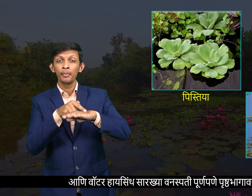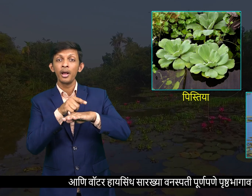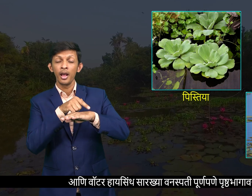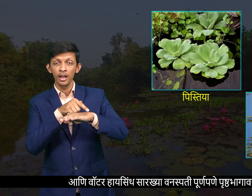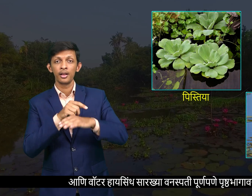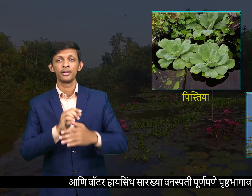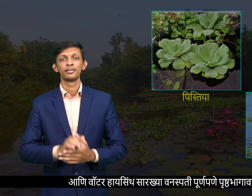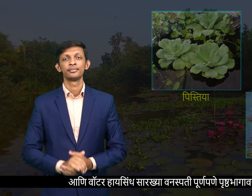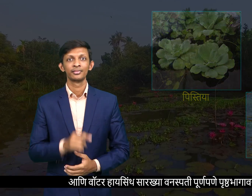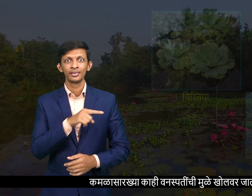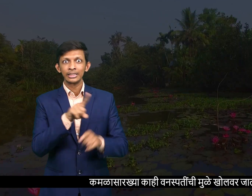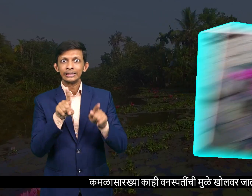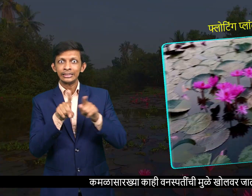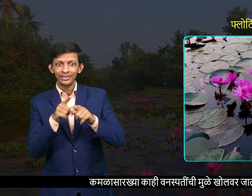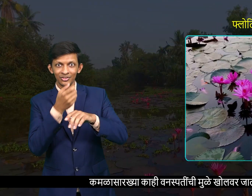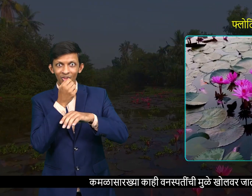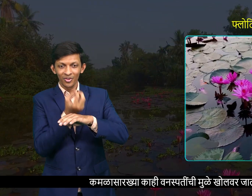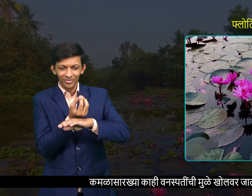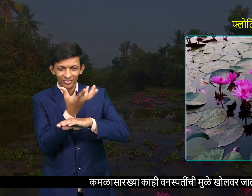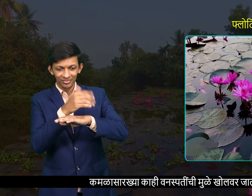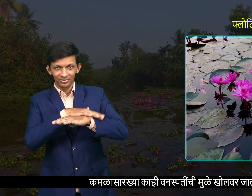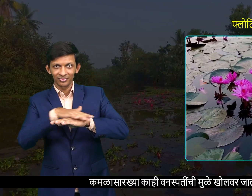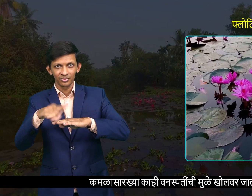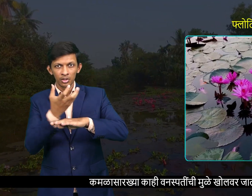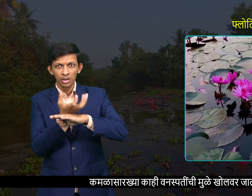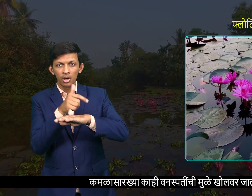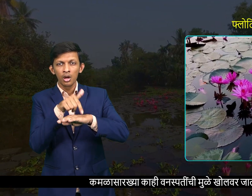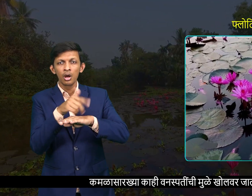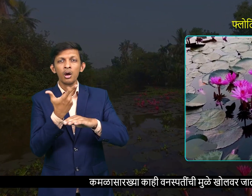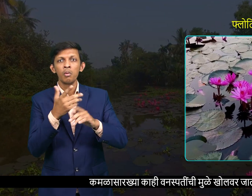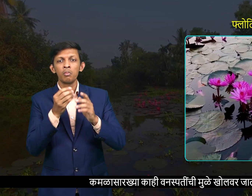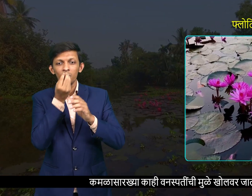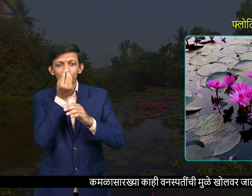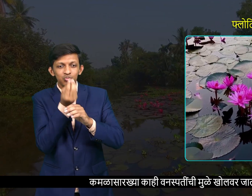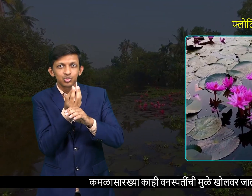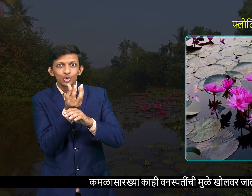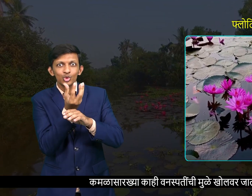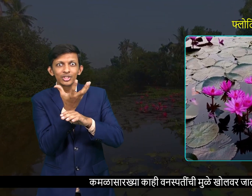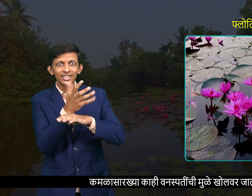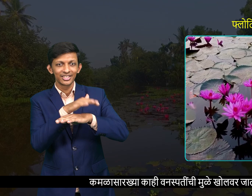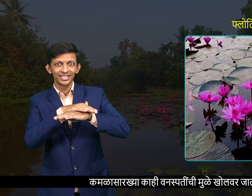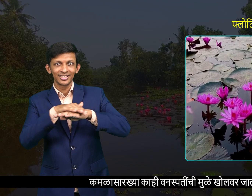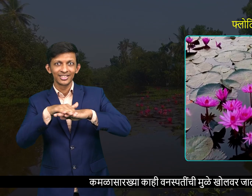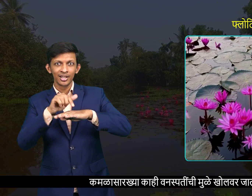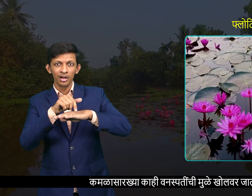पृष्ठभागावर तरंगतात. कमळासारख्या काही वनस्पतींची मुळे खोलवर जातात.